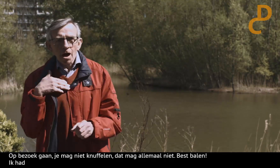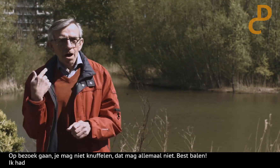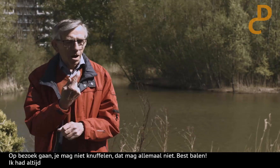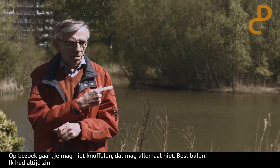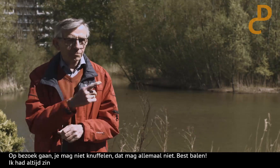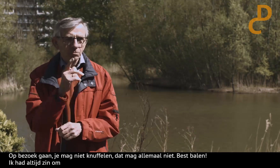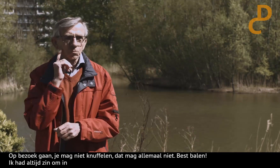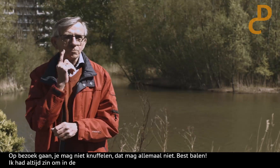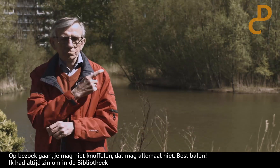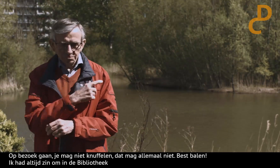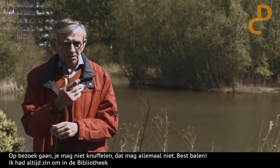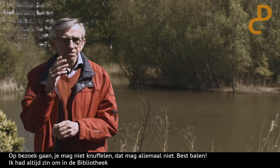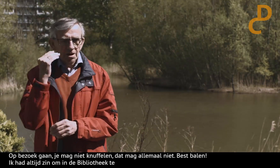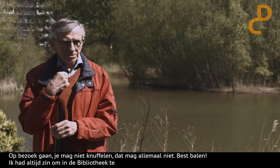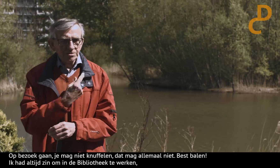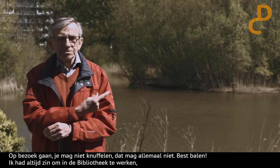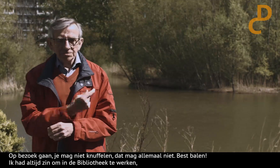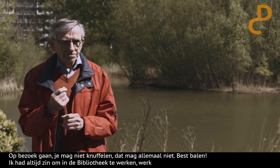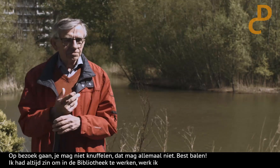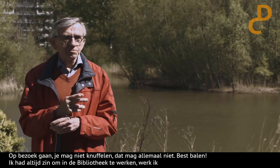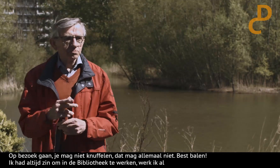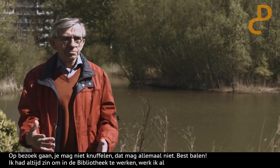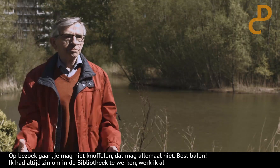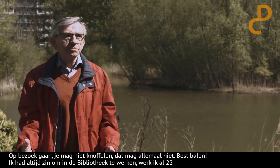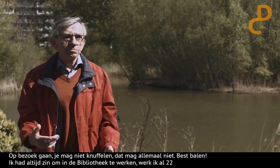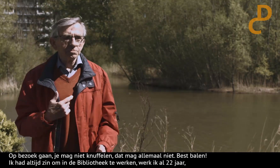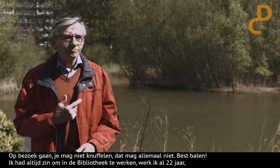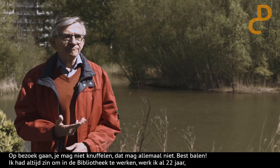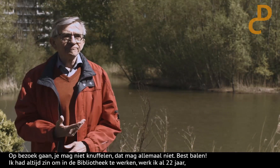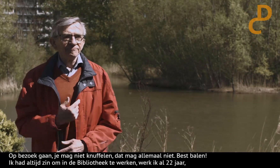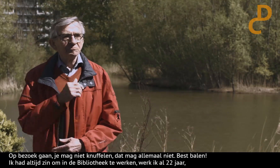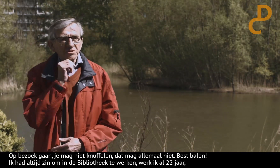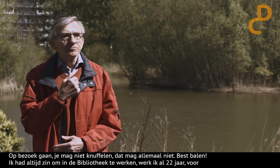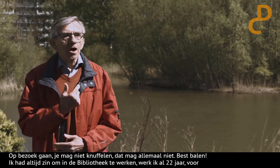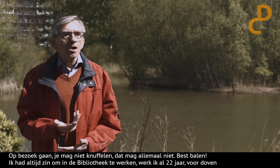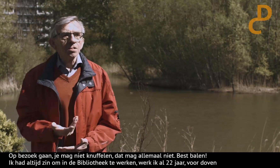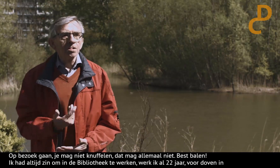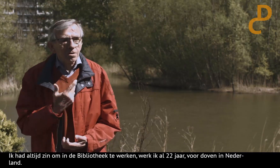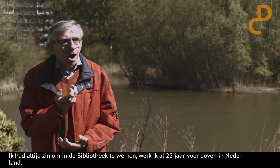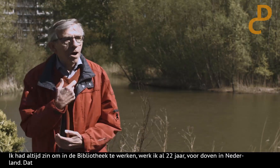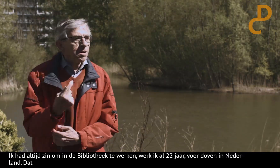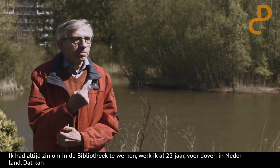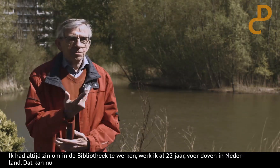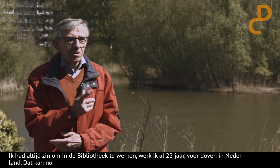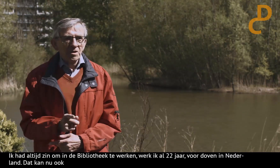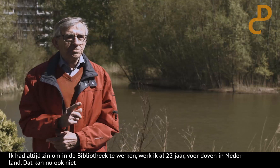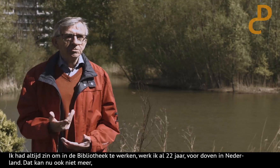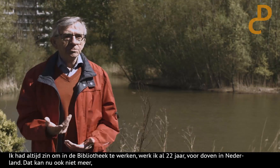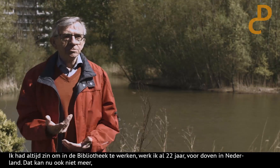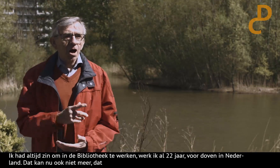Daar werk ik al 22 jaar voor Dova voor Nederland, in Nederland. Maar ja, dat kan nu ook niet meer. En dat mis ik wel heel erg hoor. Ik zou er heel graag heen